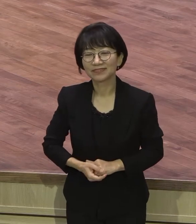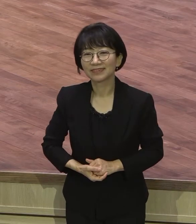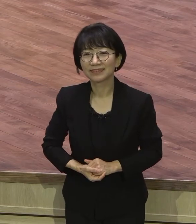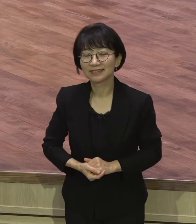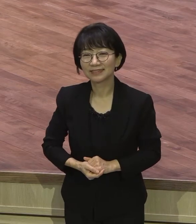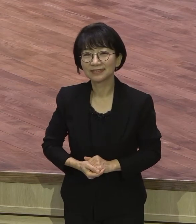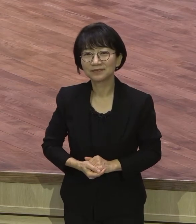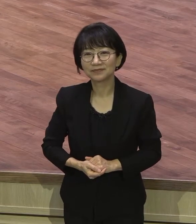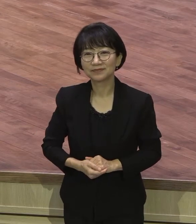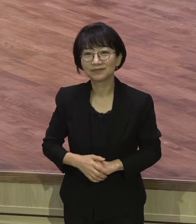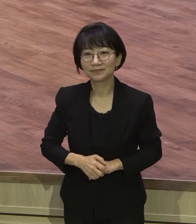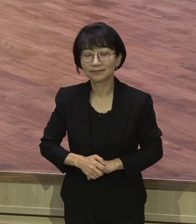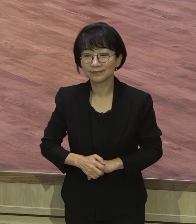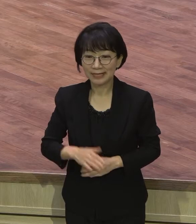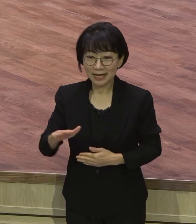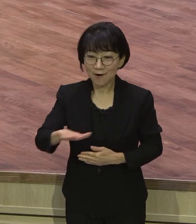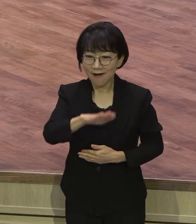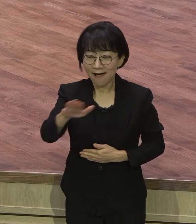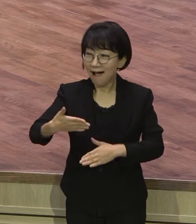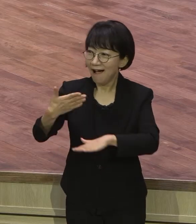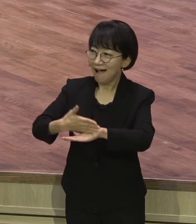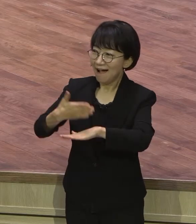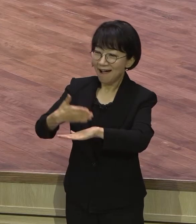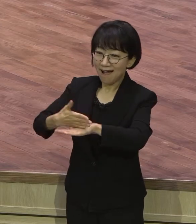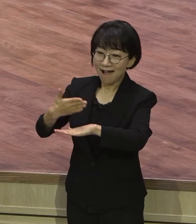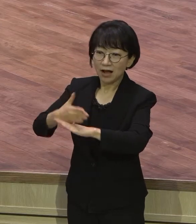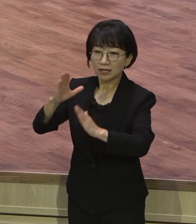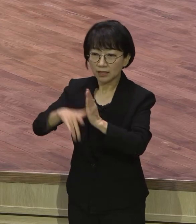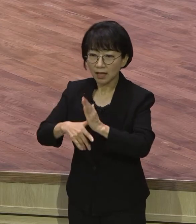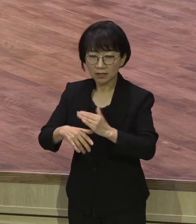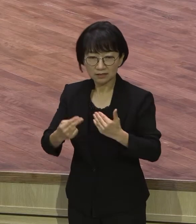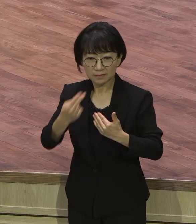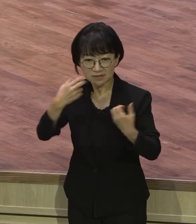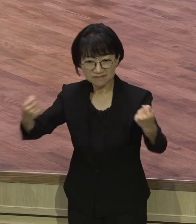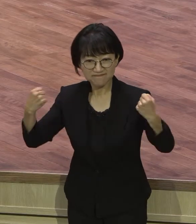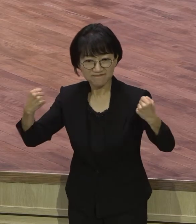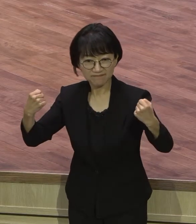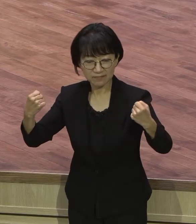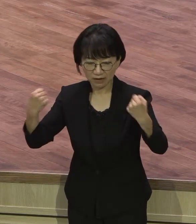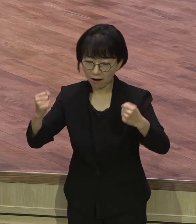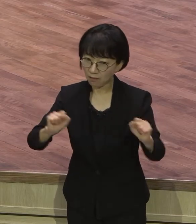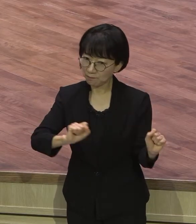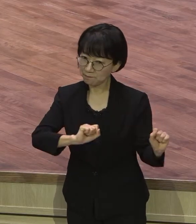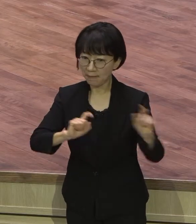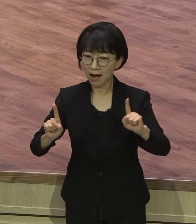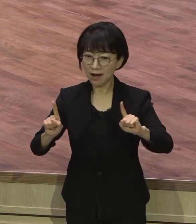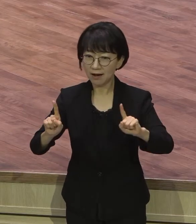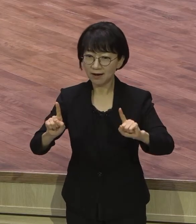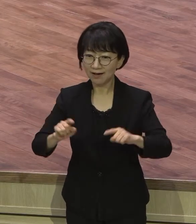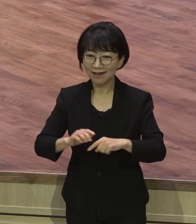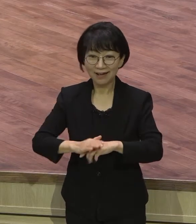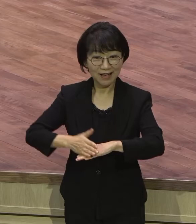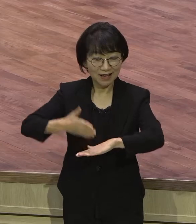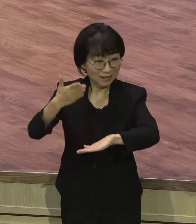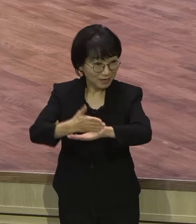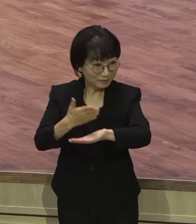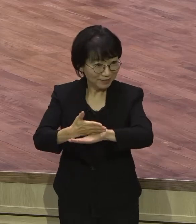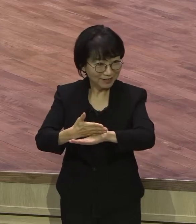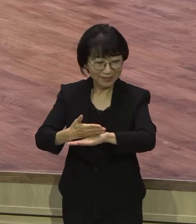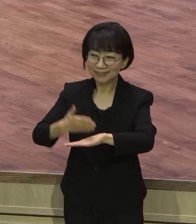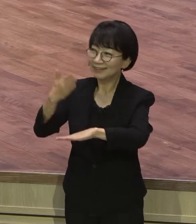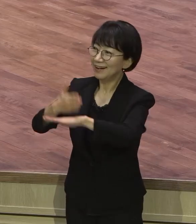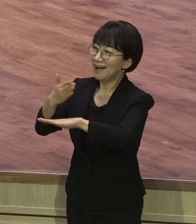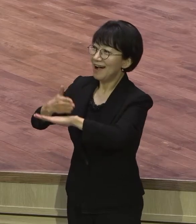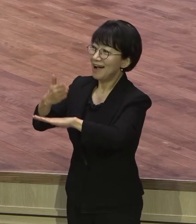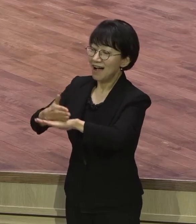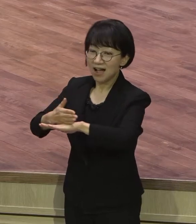어떻게 되느냐. 생명적 역동이 일어나요. 신앙 감사하는 사람은 다릅니다. 감사하는 삶을